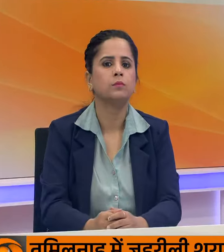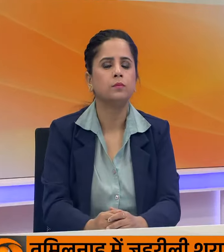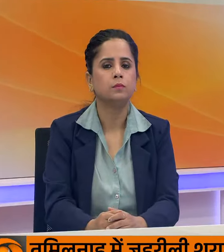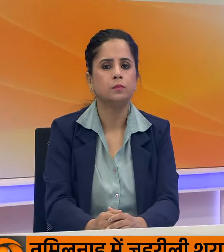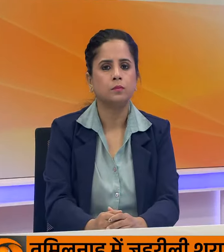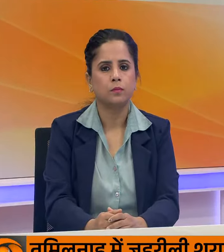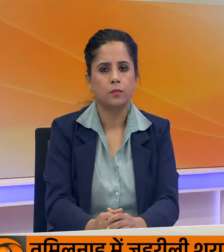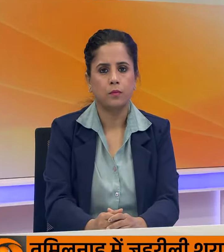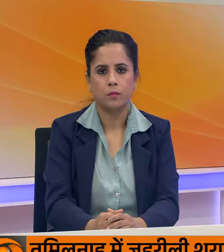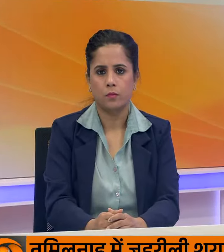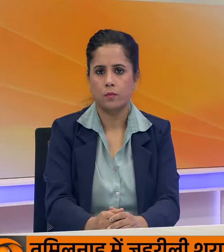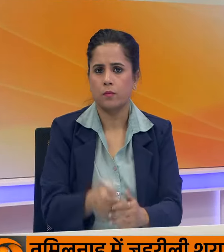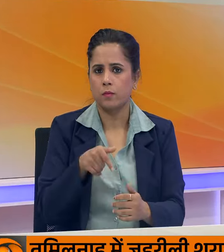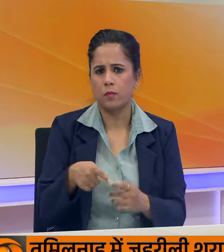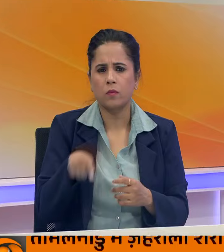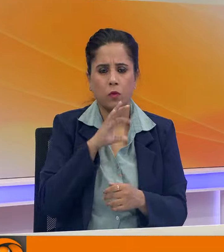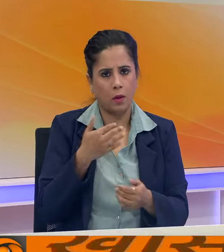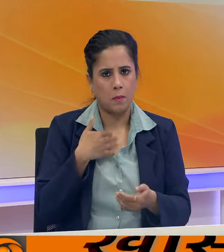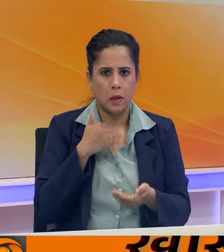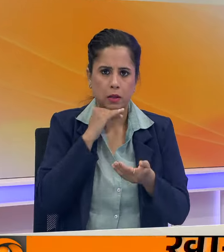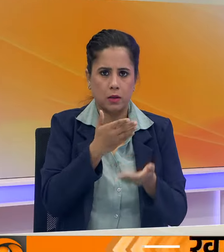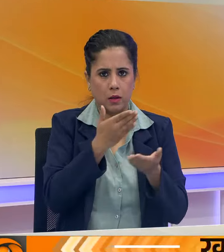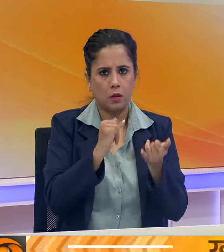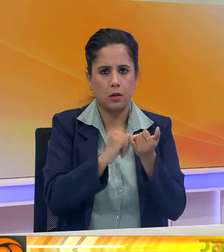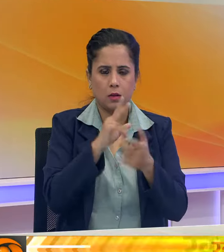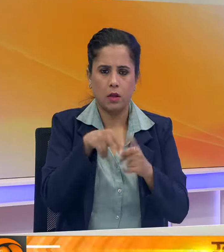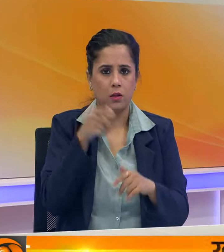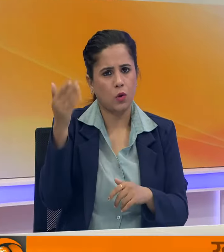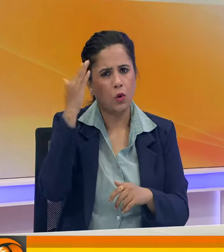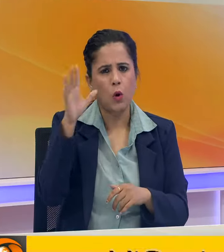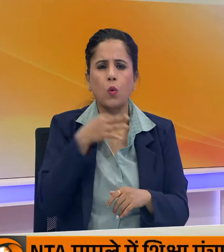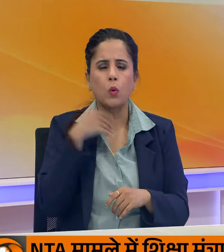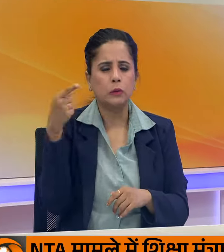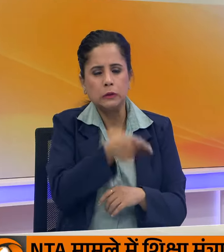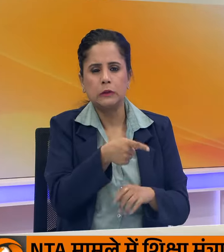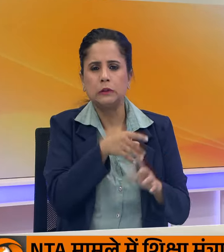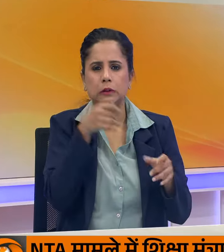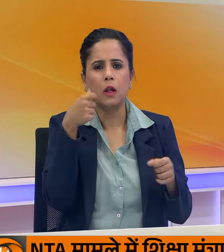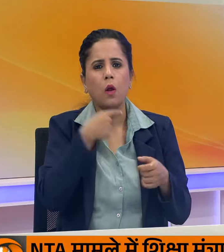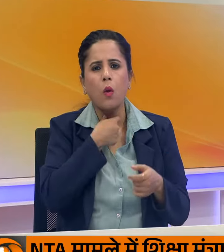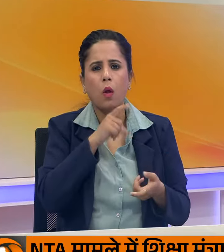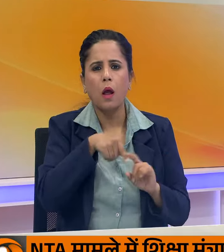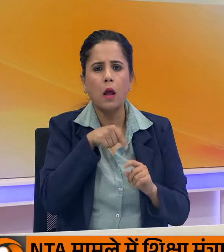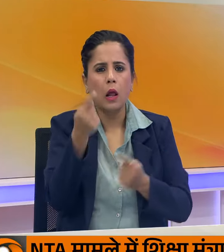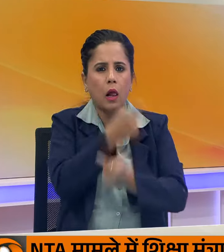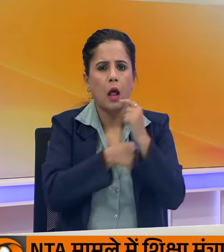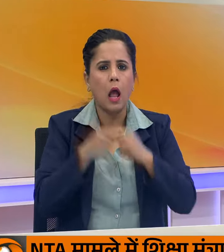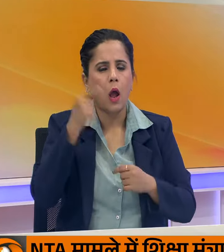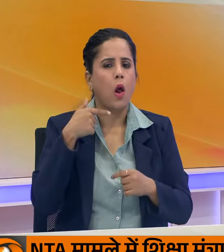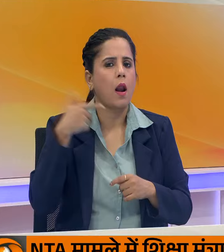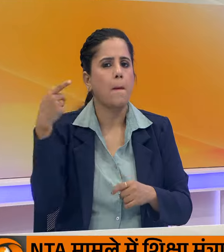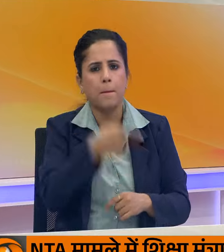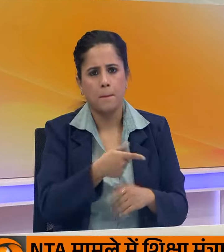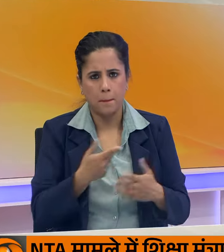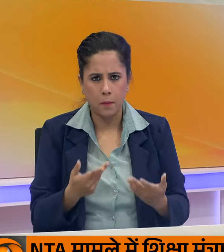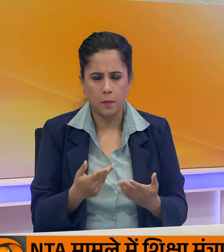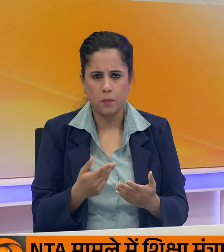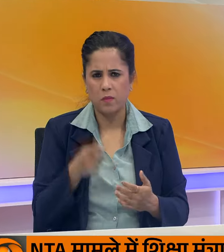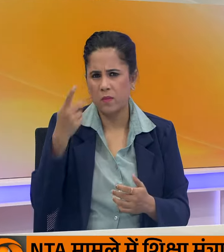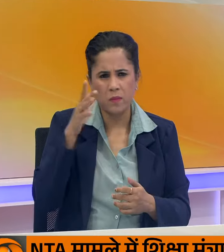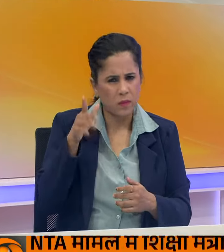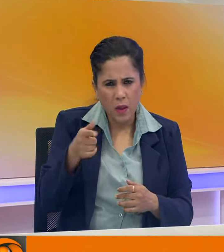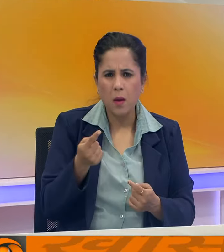है संजीव मेरा बेटा है इसको फसाया जा रहा है राजनीति के तरफ से मामला में